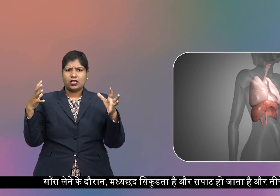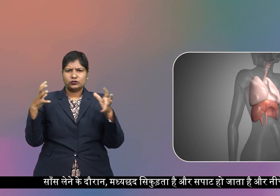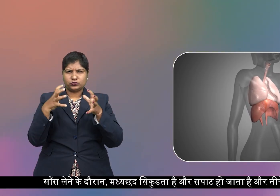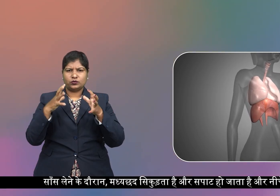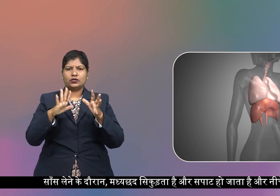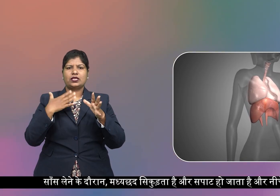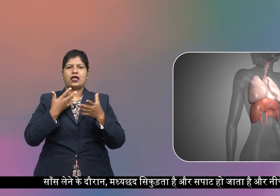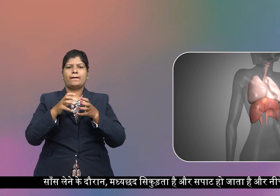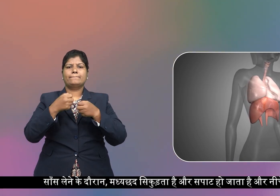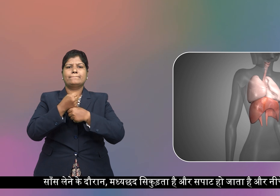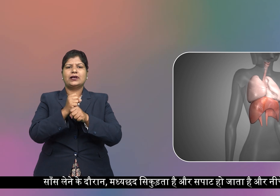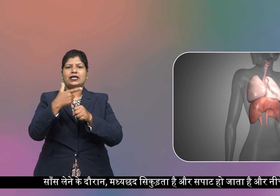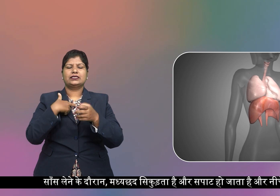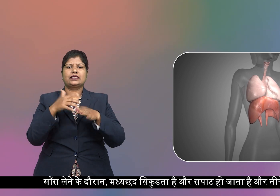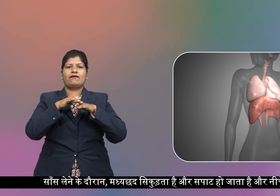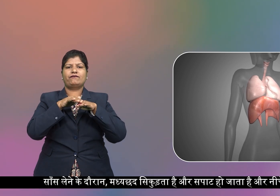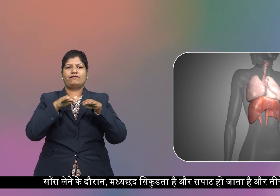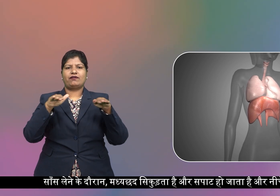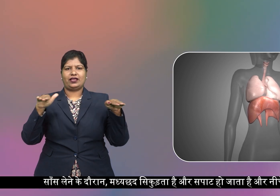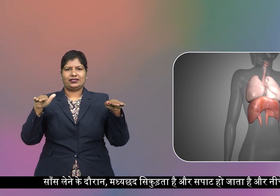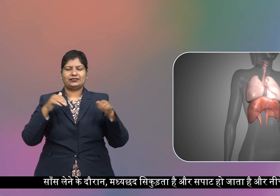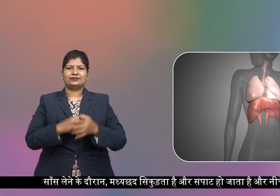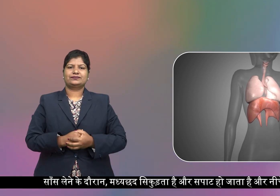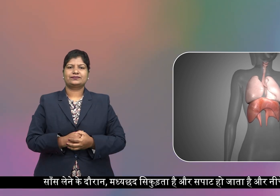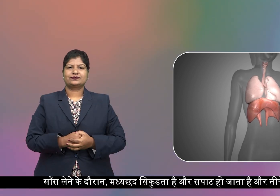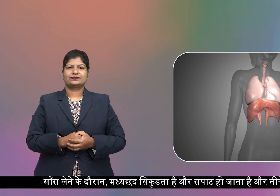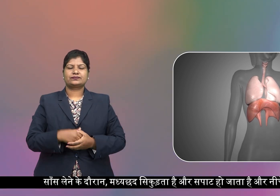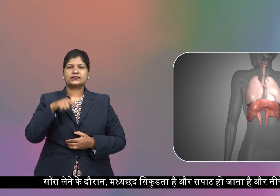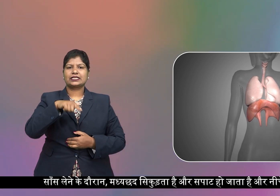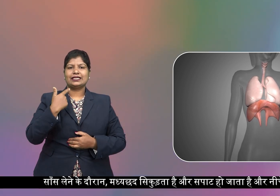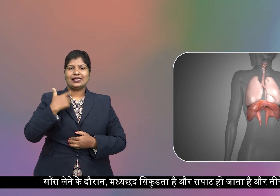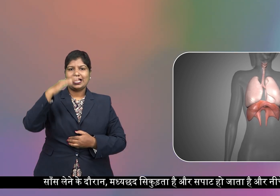हो जाता है और नीचे की ओर बढ़ता है।